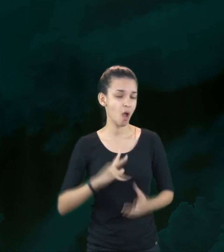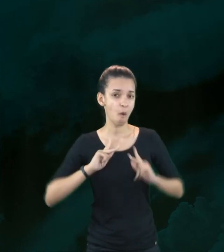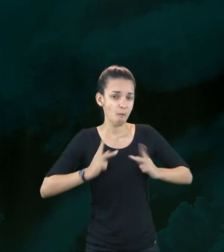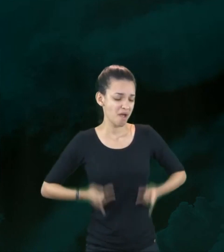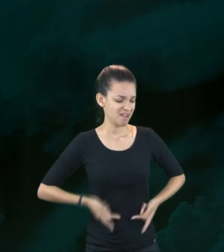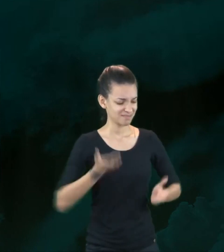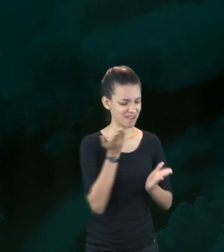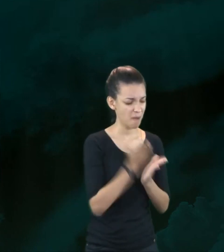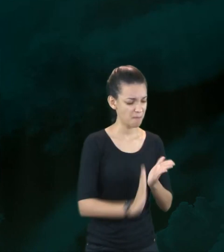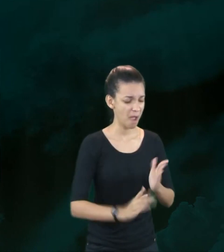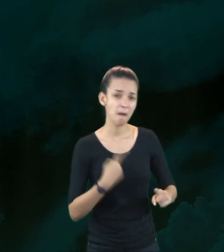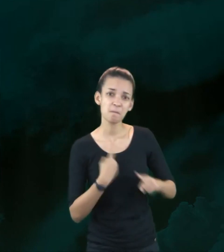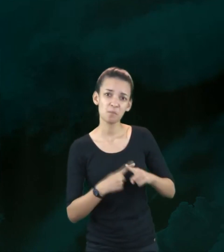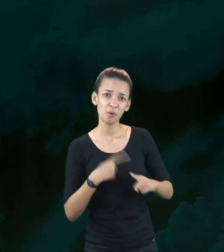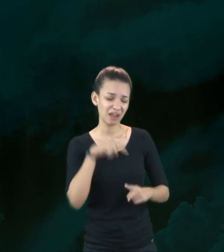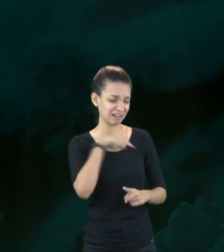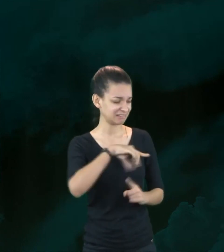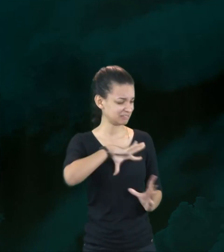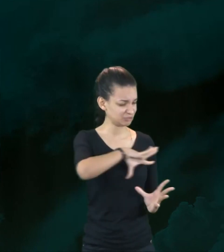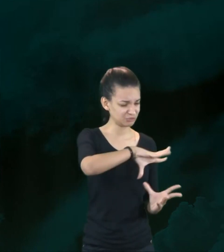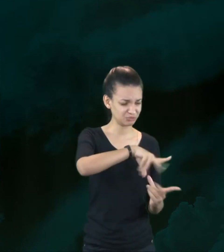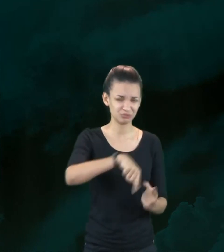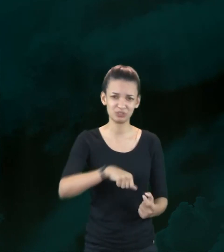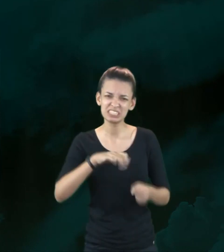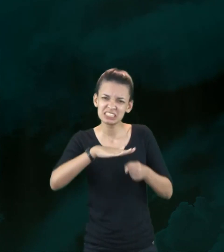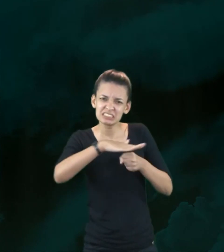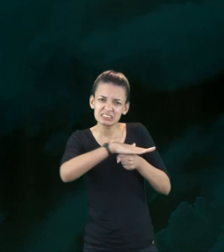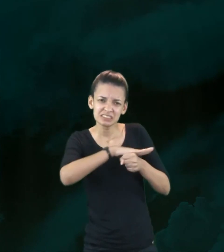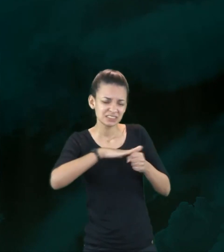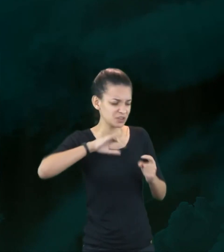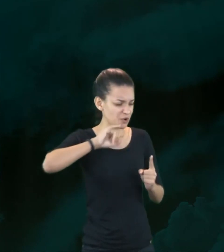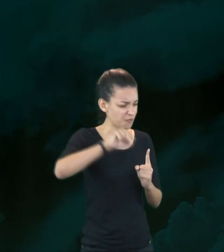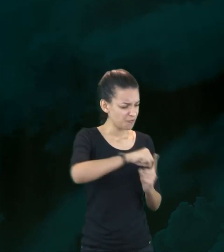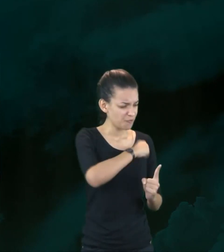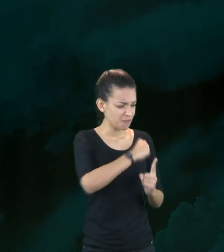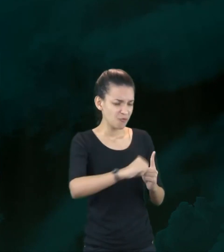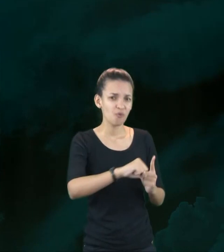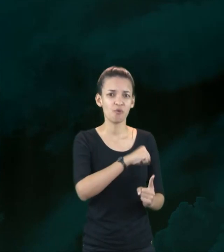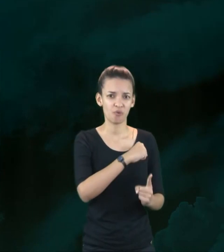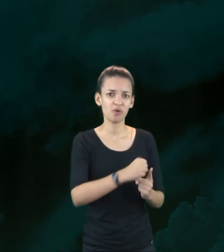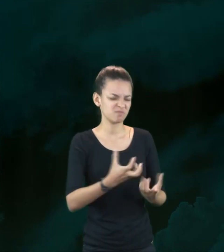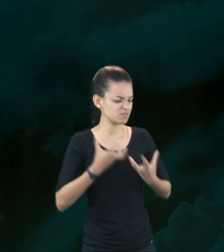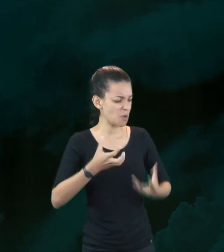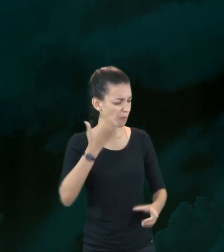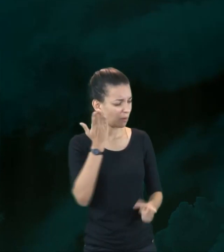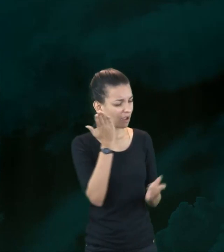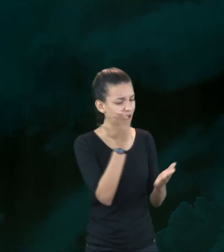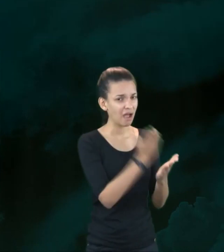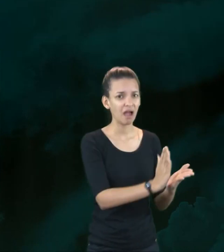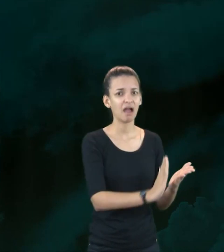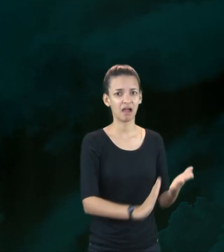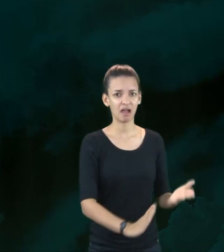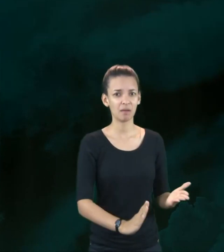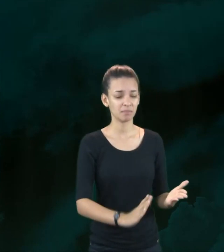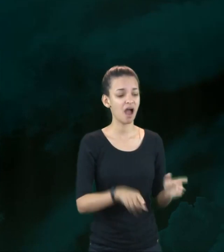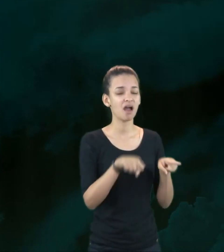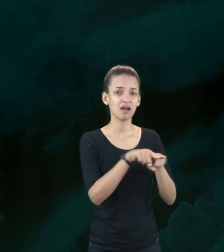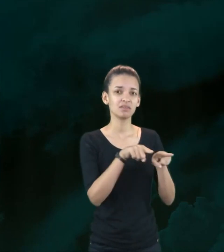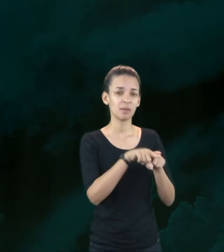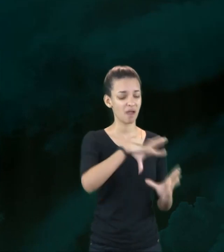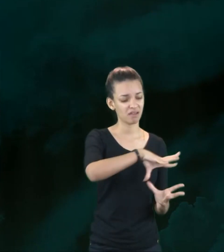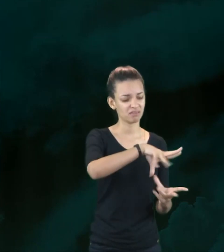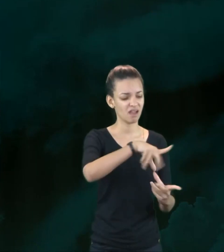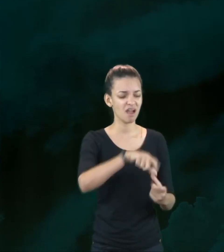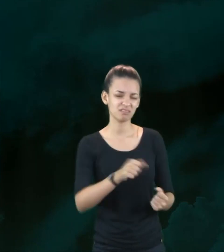está cheia de violência dos homens, eis que os farei perecer juntamente com a terra. Por